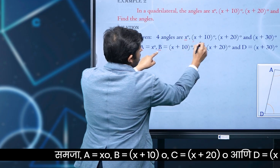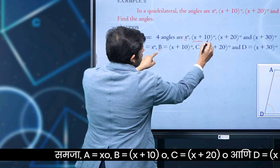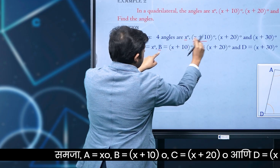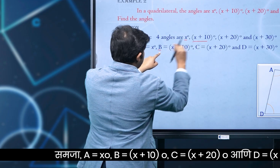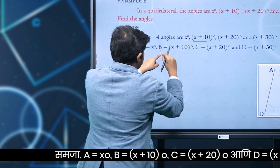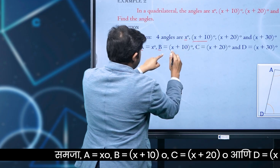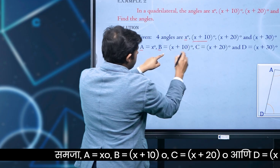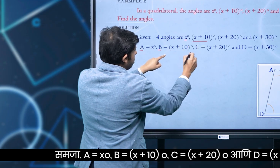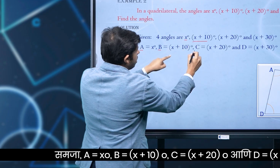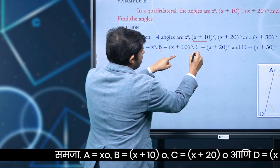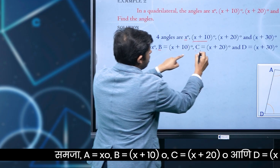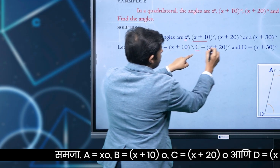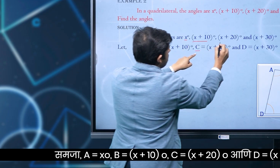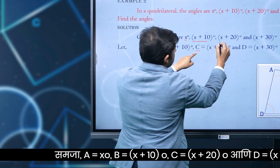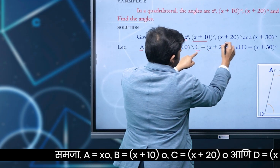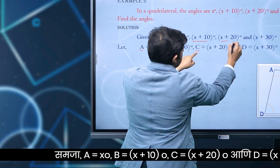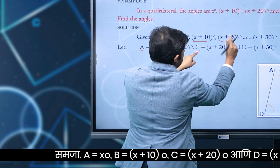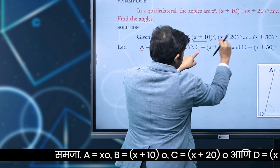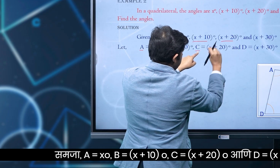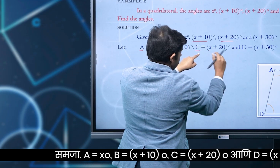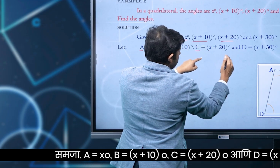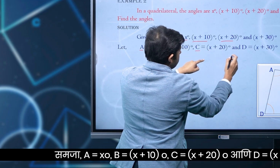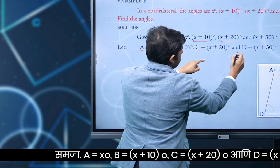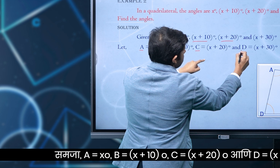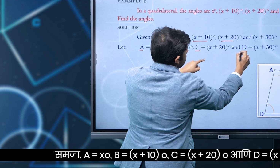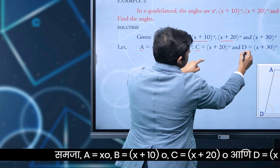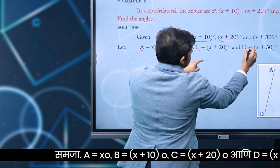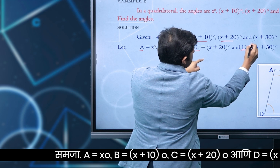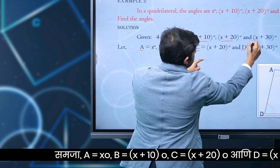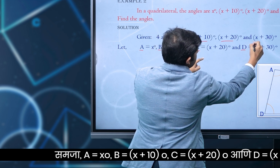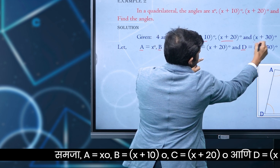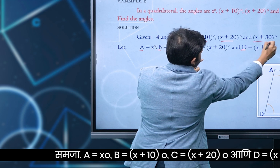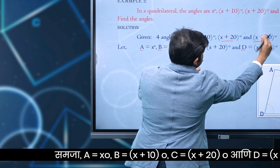20 degrees and D is equals to x plus 30 degrees.